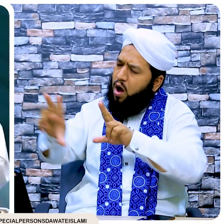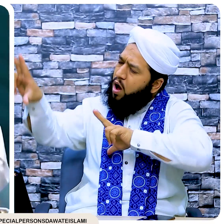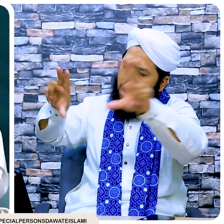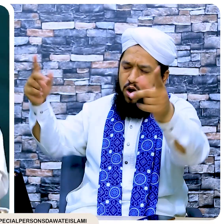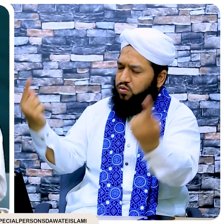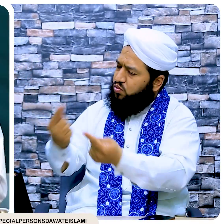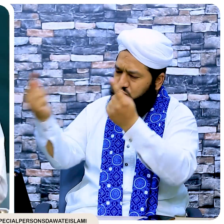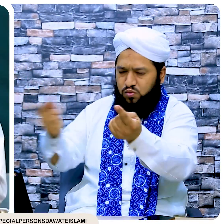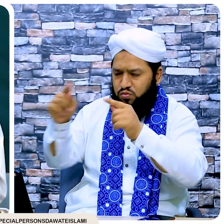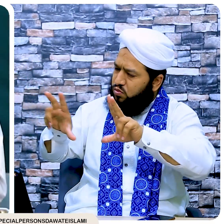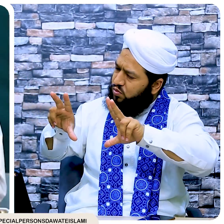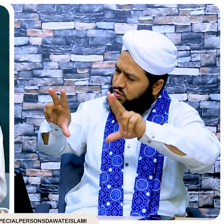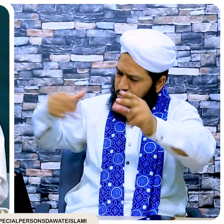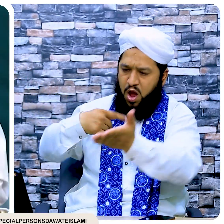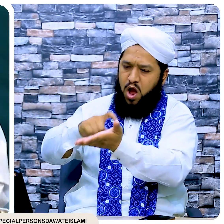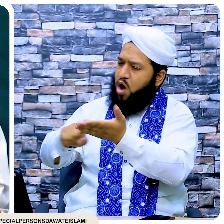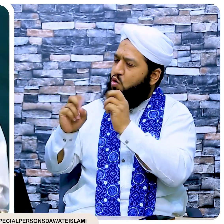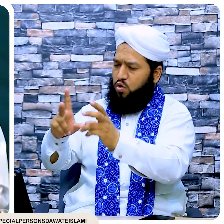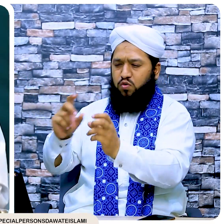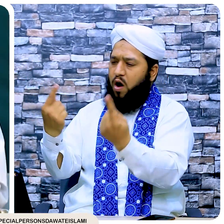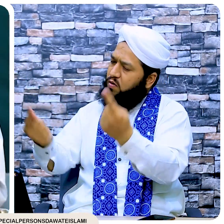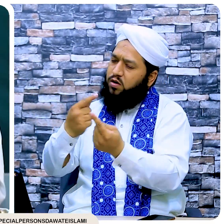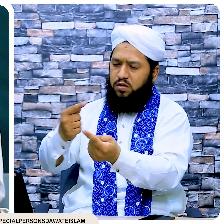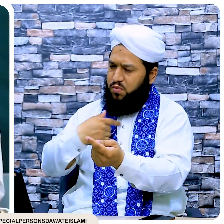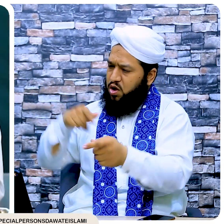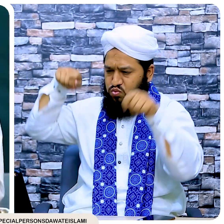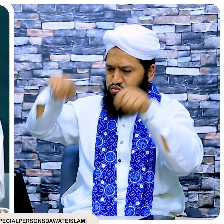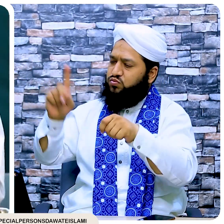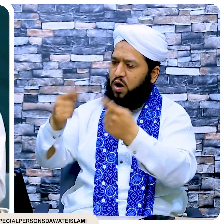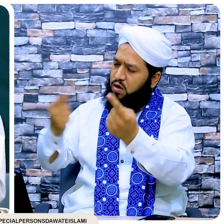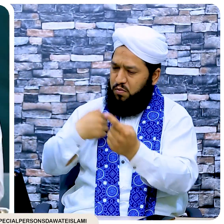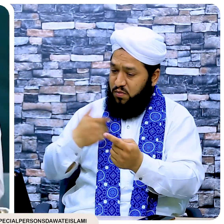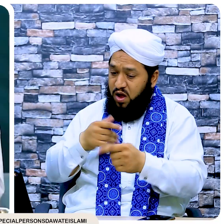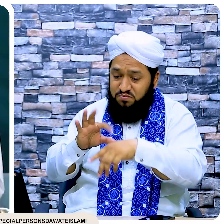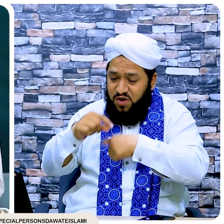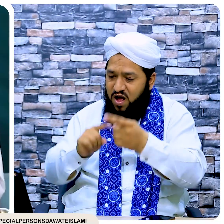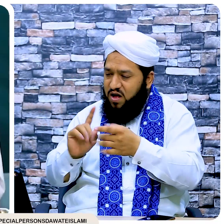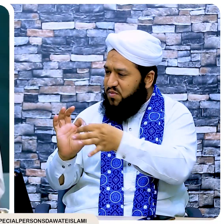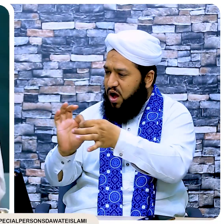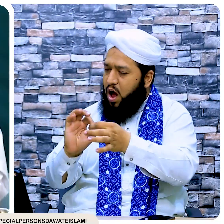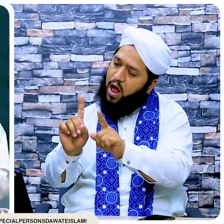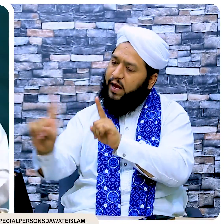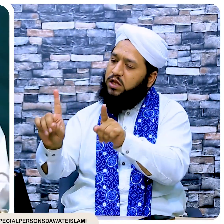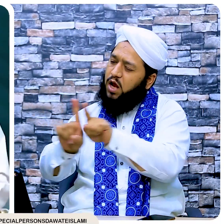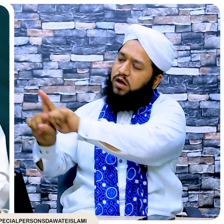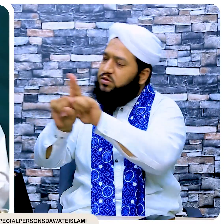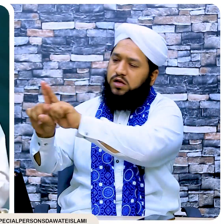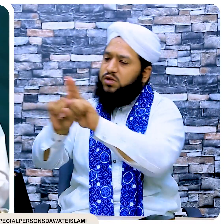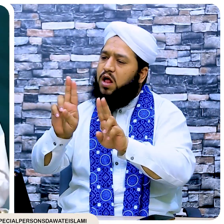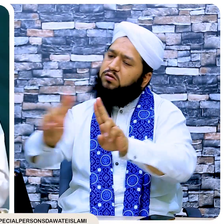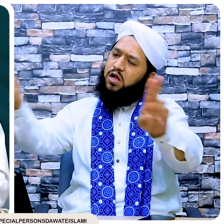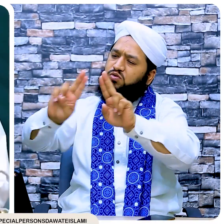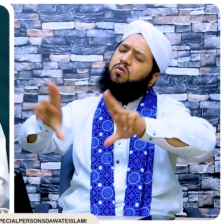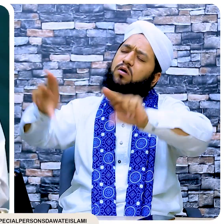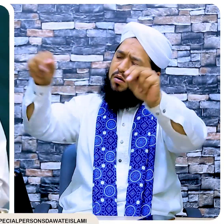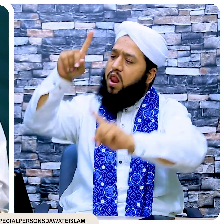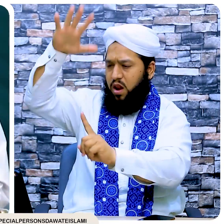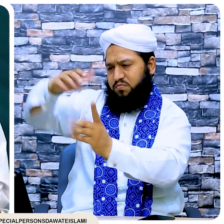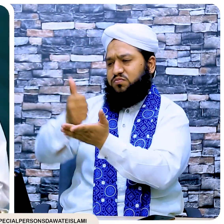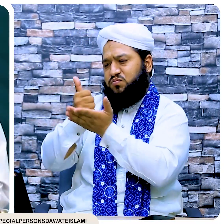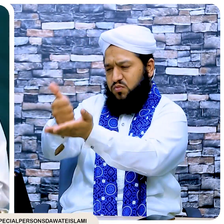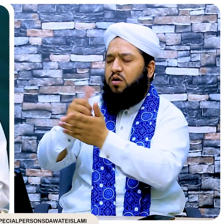پاؤ چلے جاؤ، اور ایک ایک شخص میرے اہل بیت رضی اللہ تعالیٰ عنہ سے ایک ایک کو ساتھ لے جاؤ، اللہ پاک تم سب کو جزائے خیر دے، دیکھو چلے